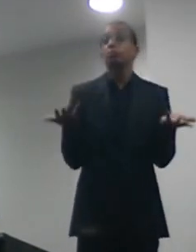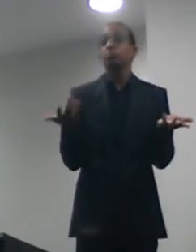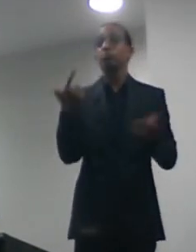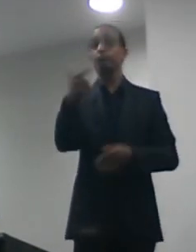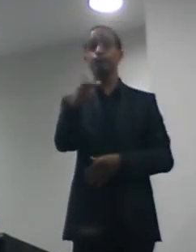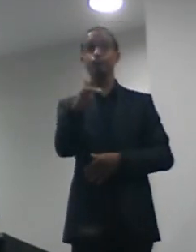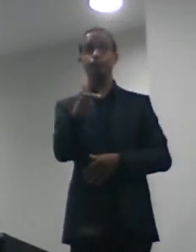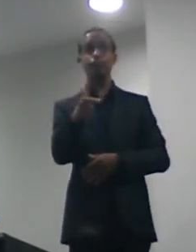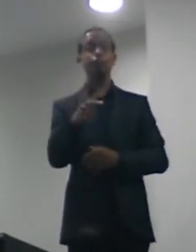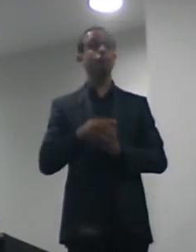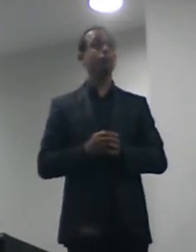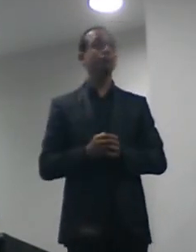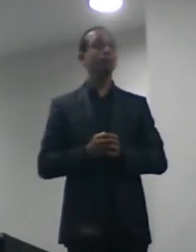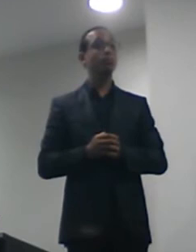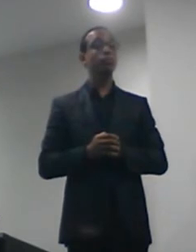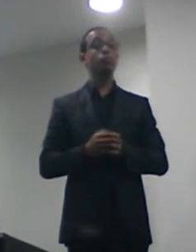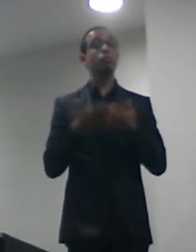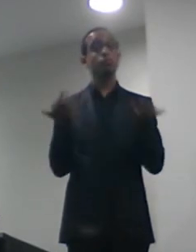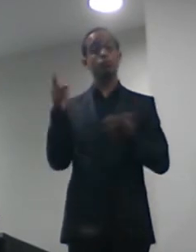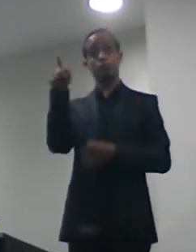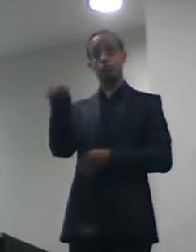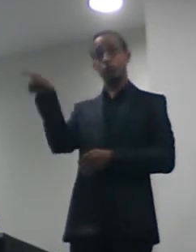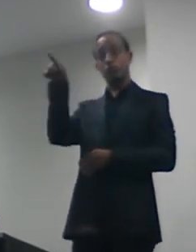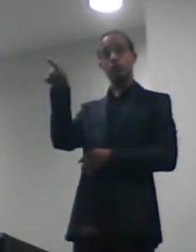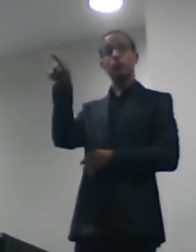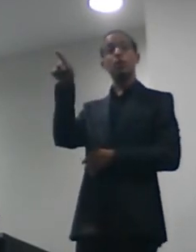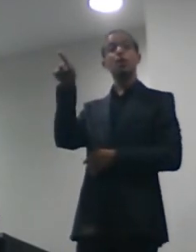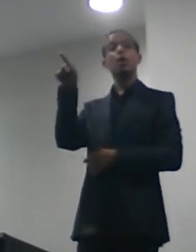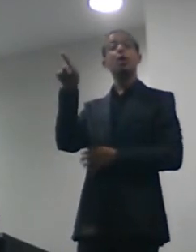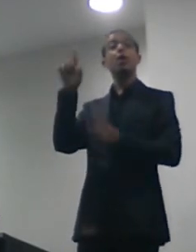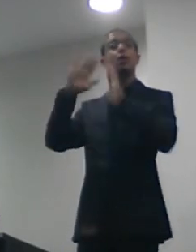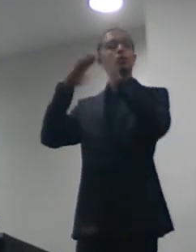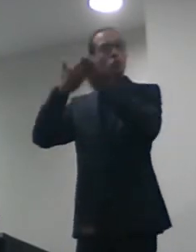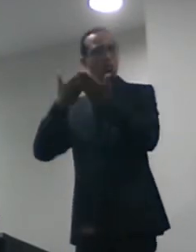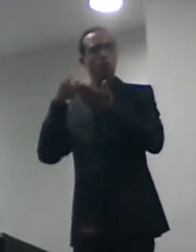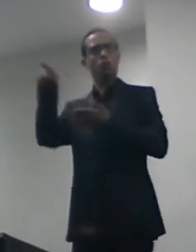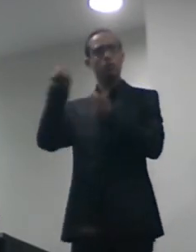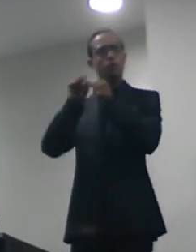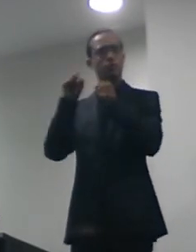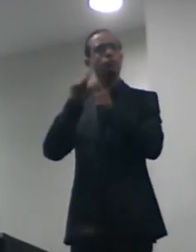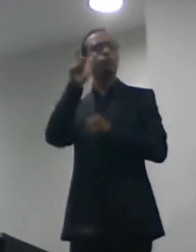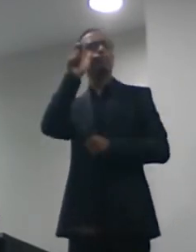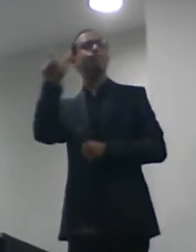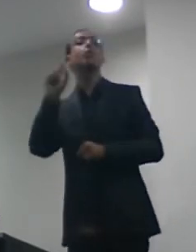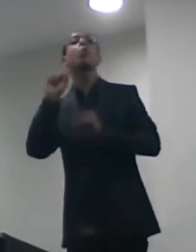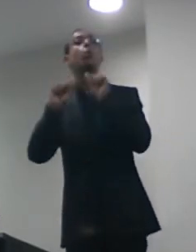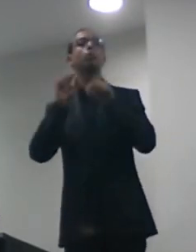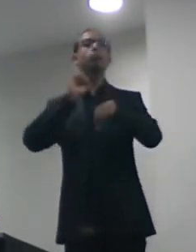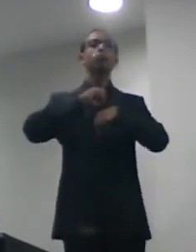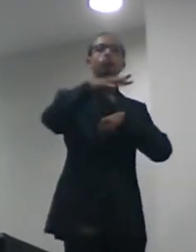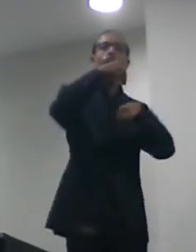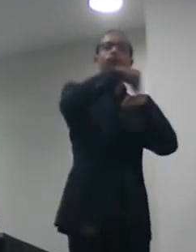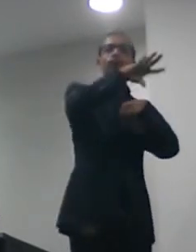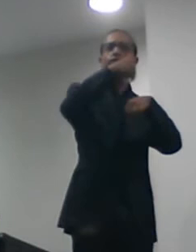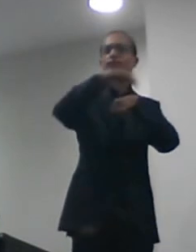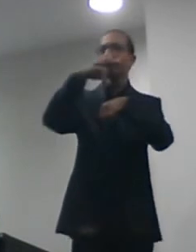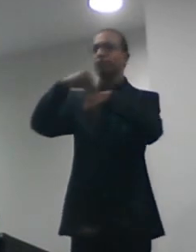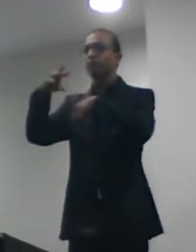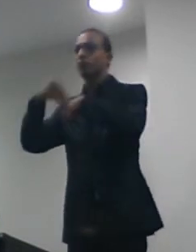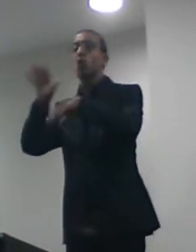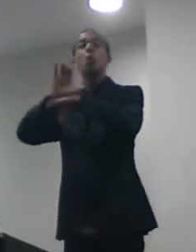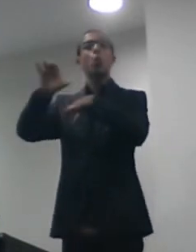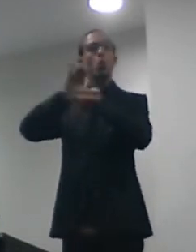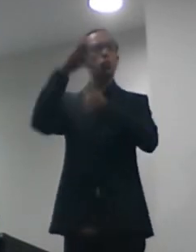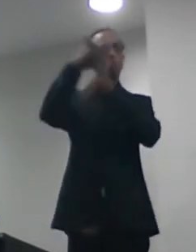Uma coisa que a ESMAN que está fazendo, que eu acho muito interessante, é a questão de capacitar servidores com